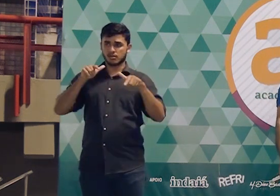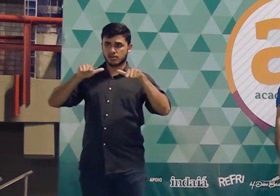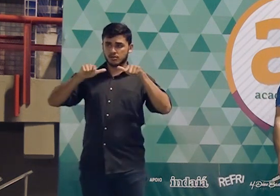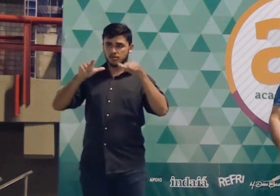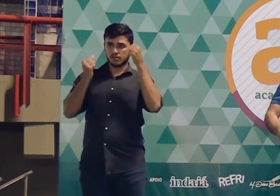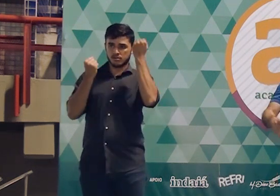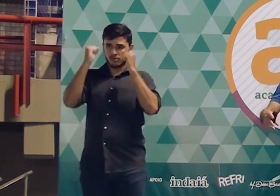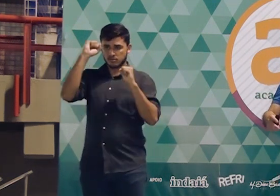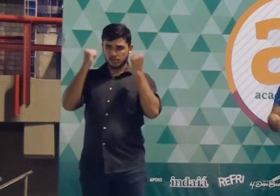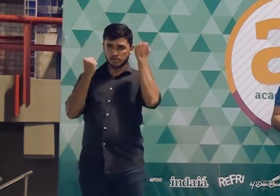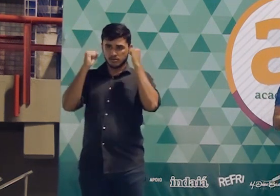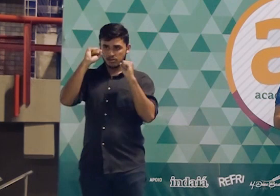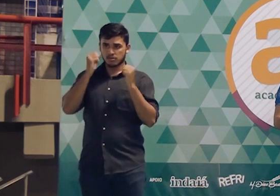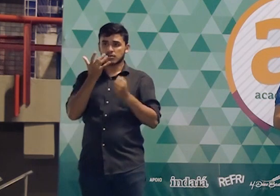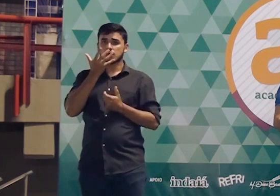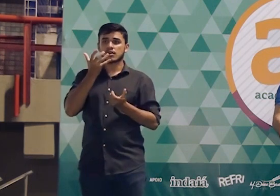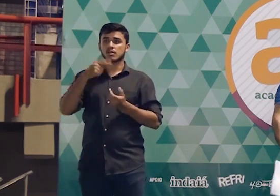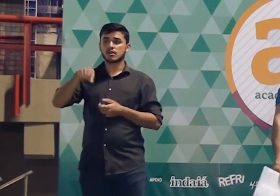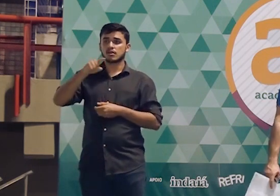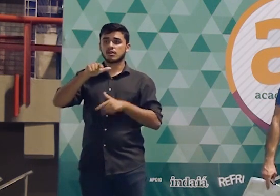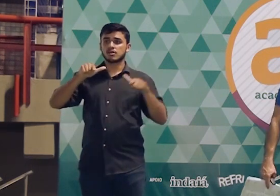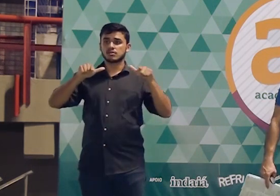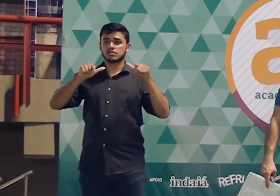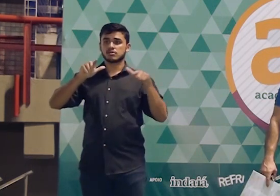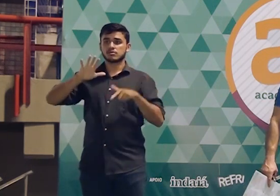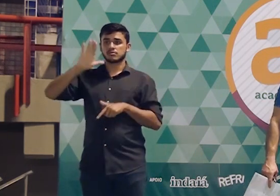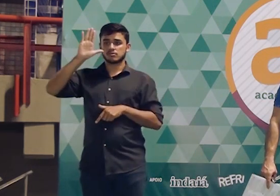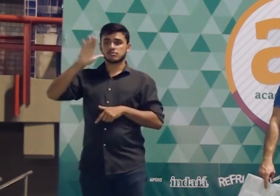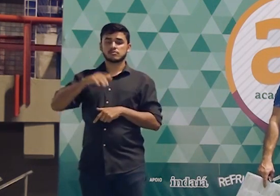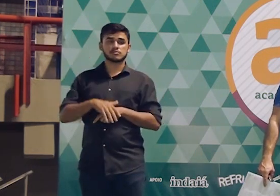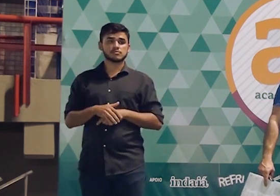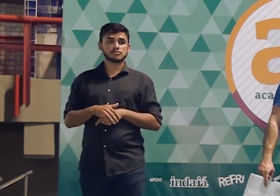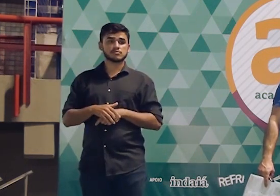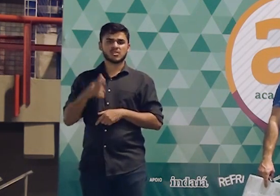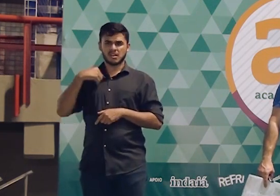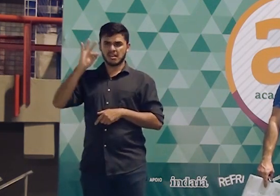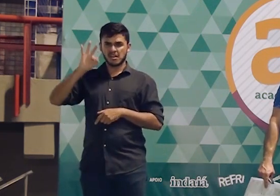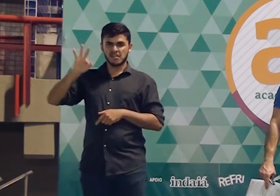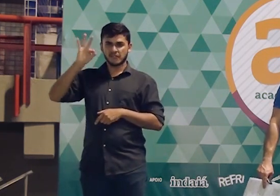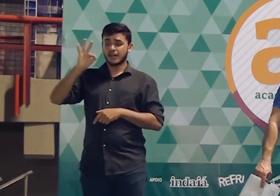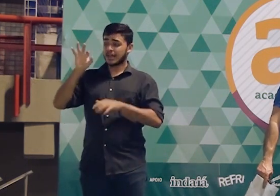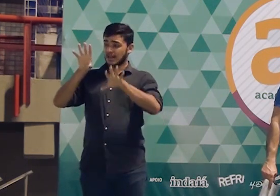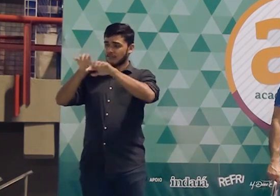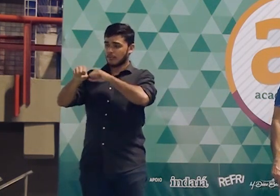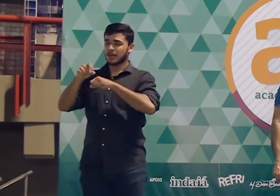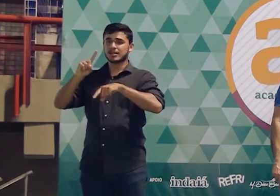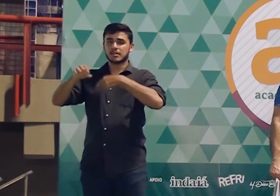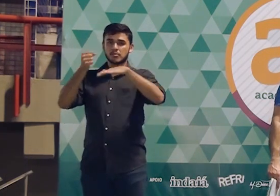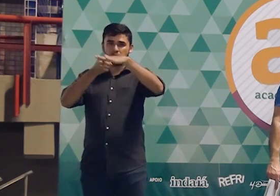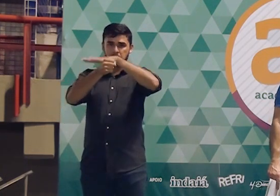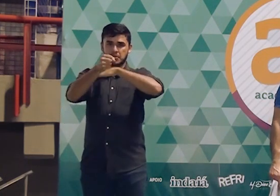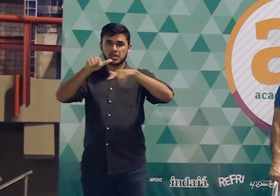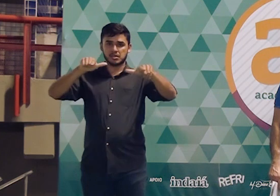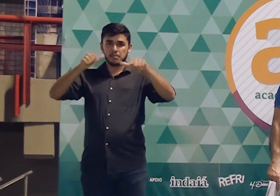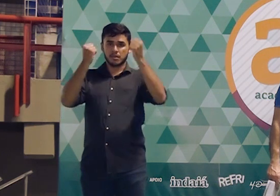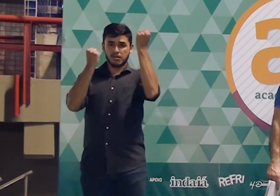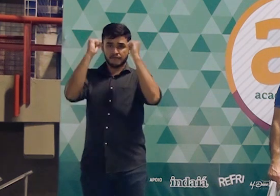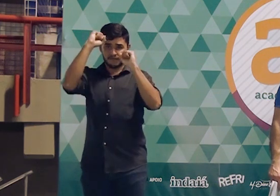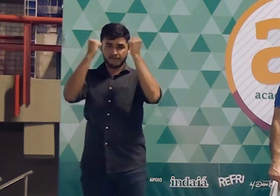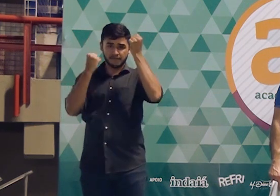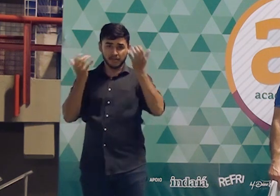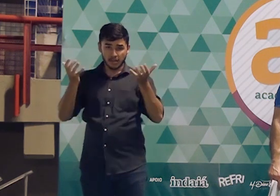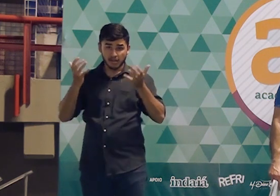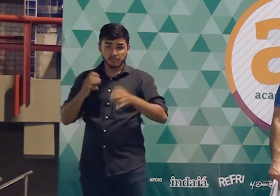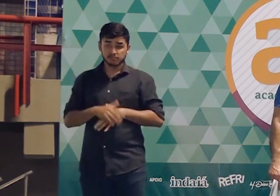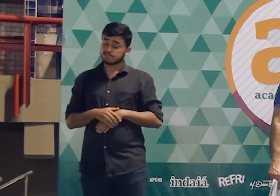quando terminar a sua faculdade? Quer ser peão mesmo, trabalhar lá no chão da fábrica? Ninguém quer,